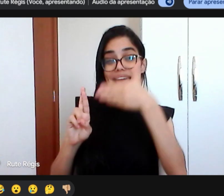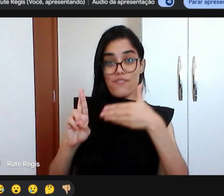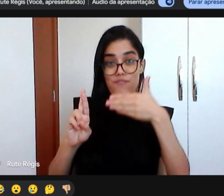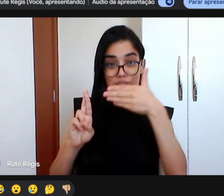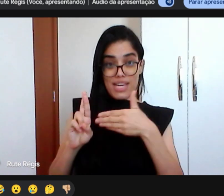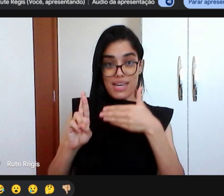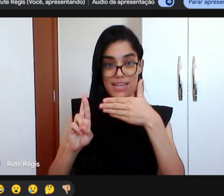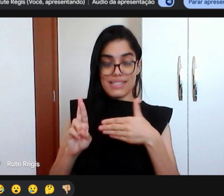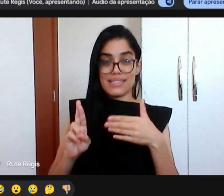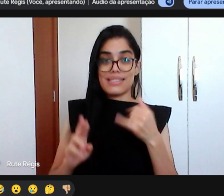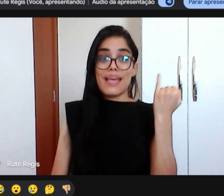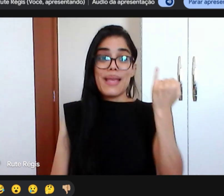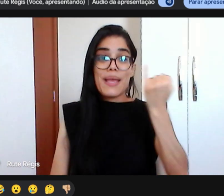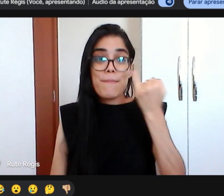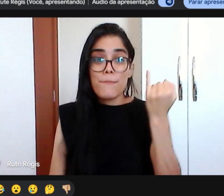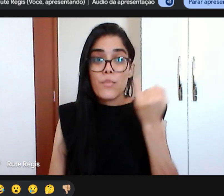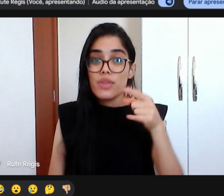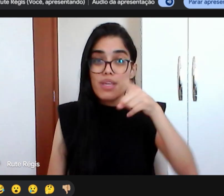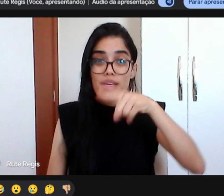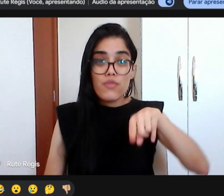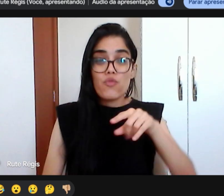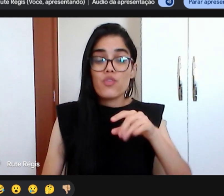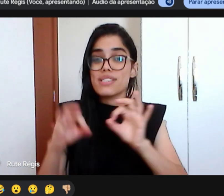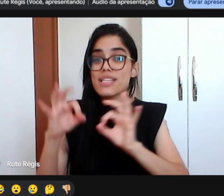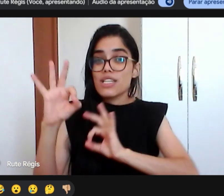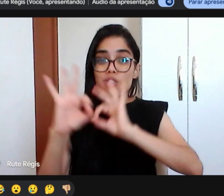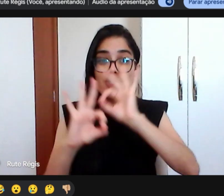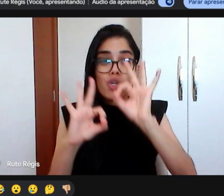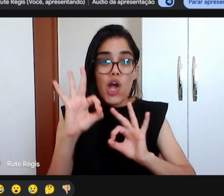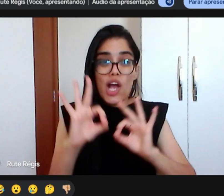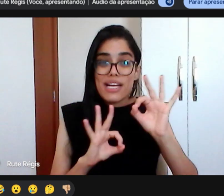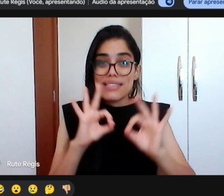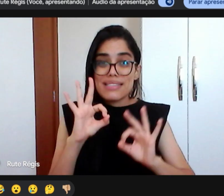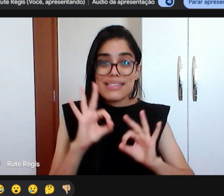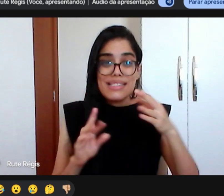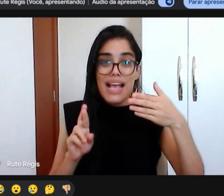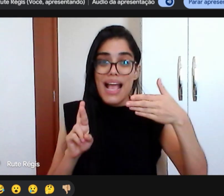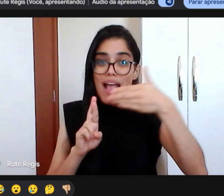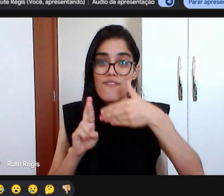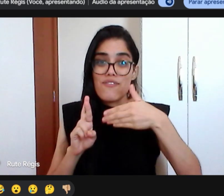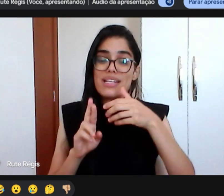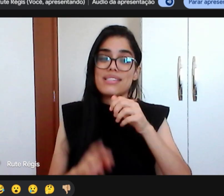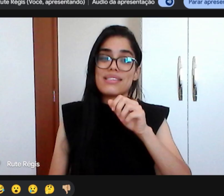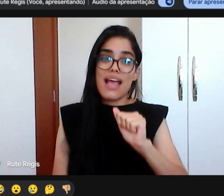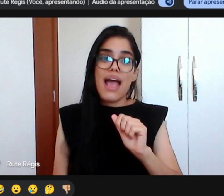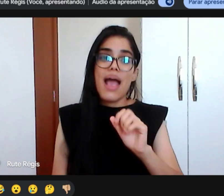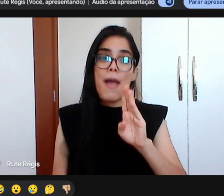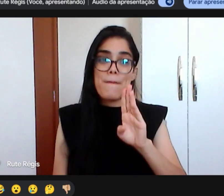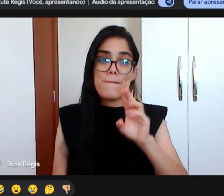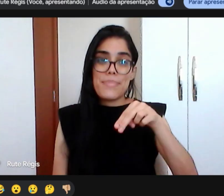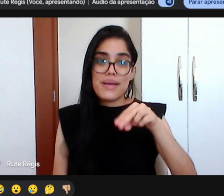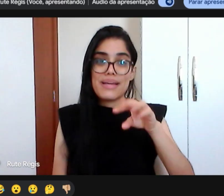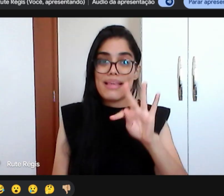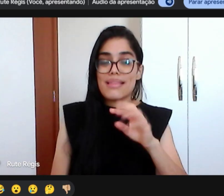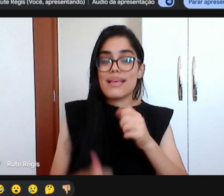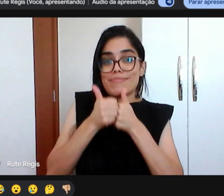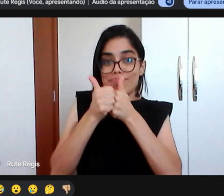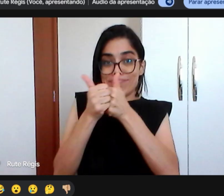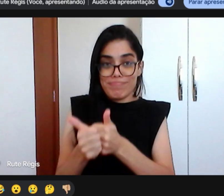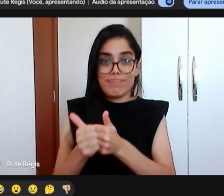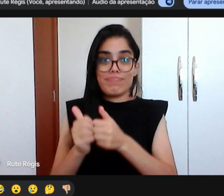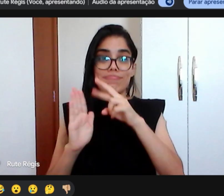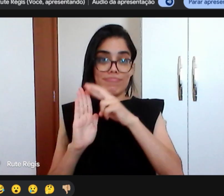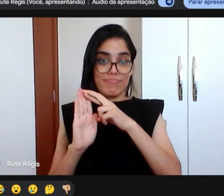O próximo passo seriam as referências, né? Que é muito importante vocês organizarem com atenção